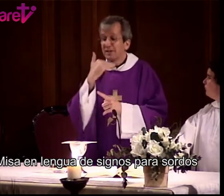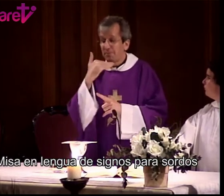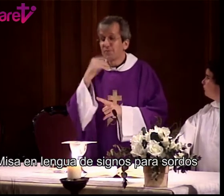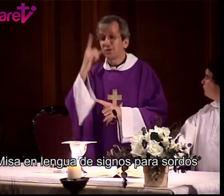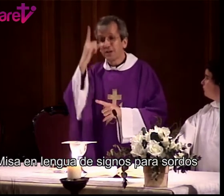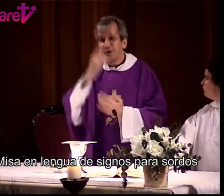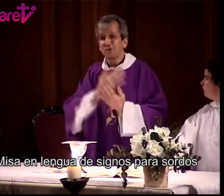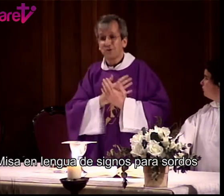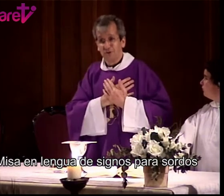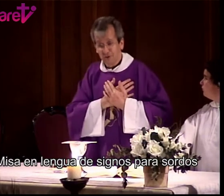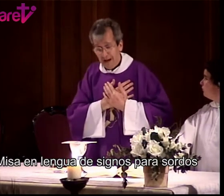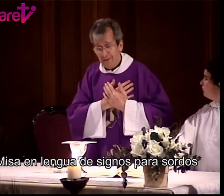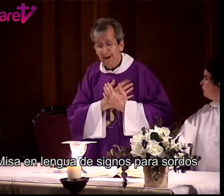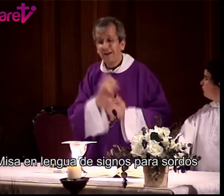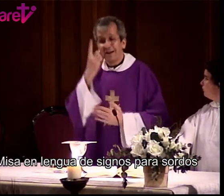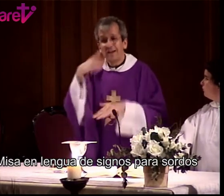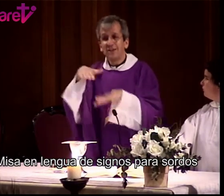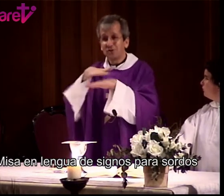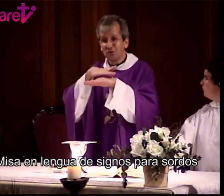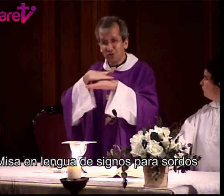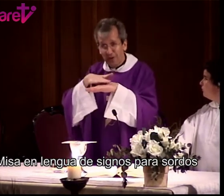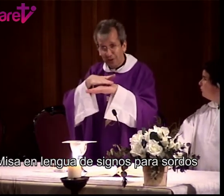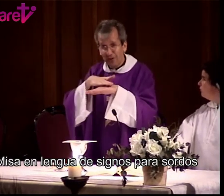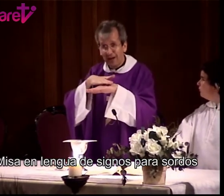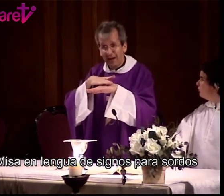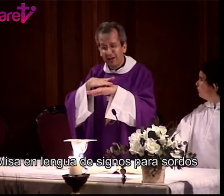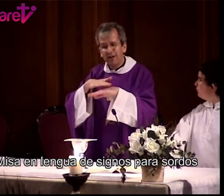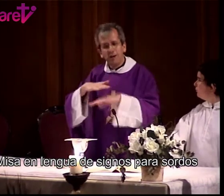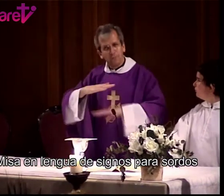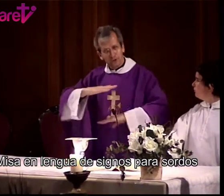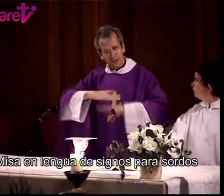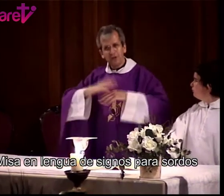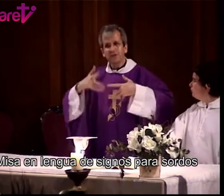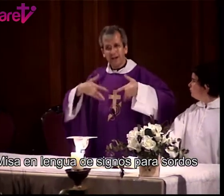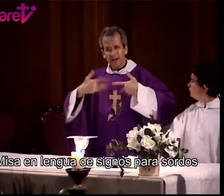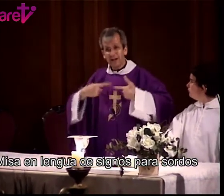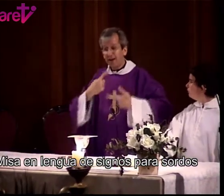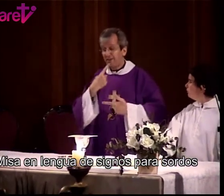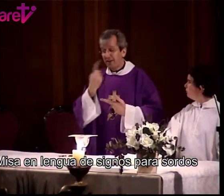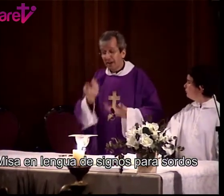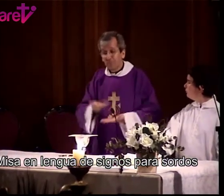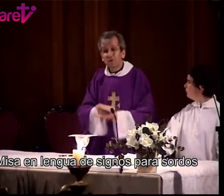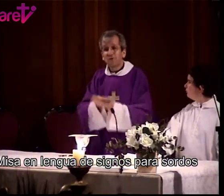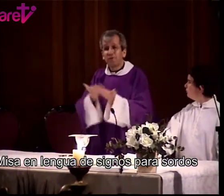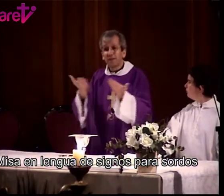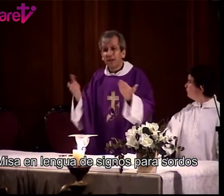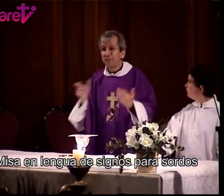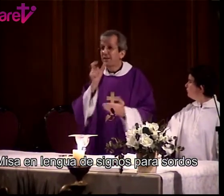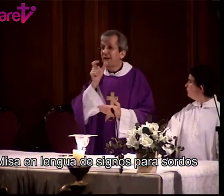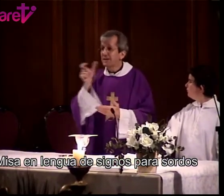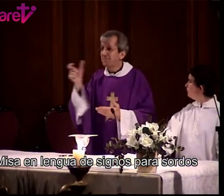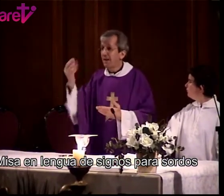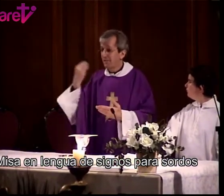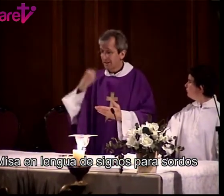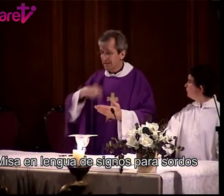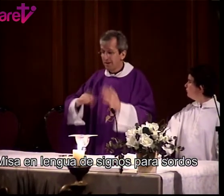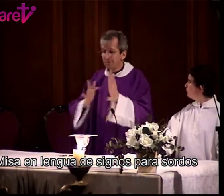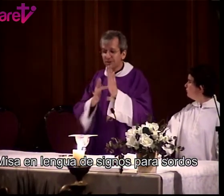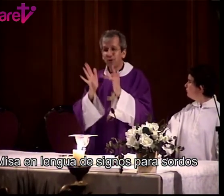sabemos que Dios nos ama, que Dios nos perdona. Pues llenos de alegría, digamos confiadamente las palabras que el mismo